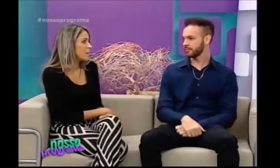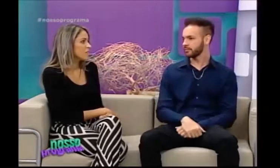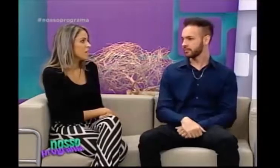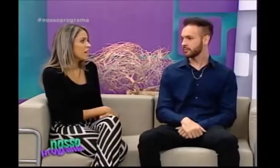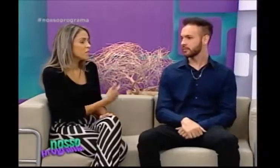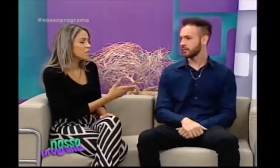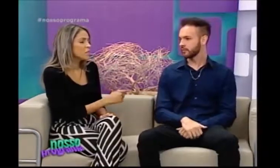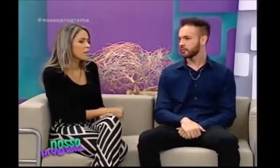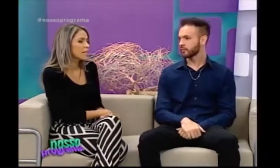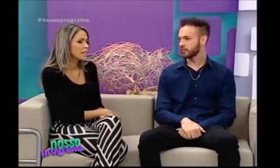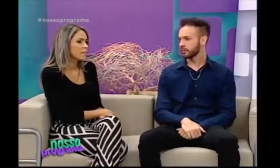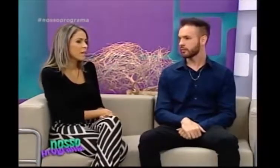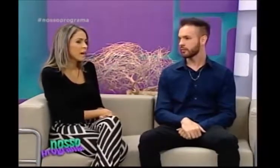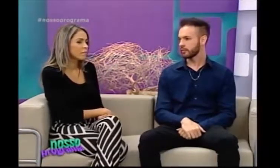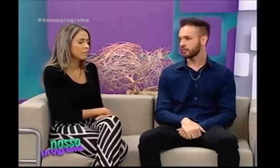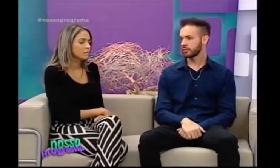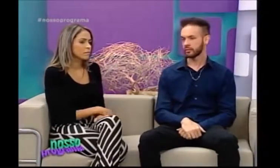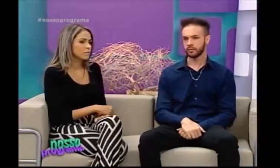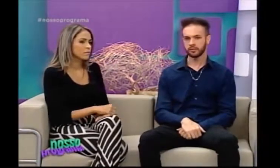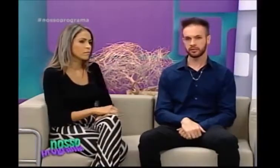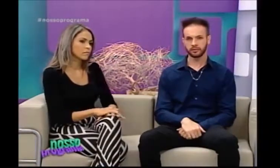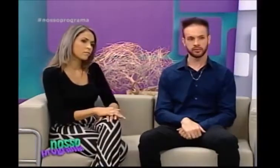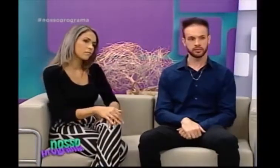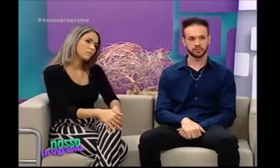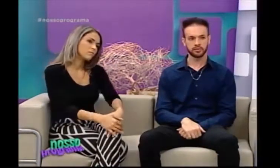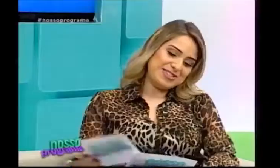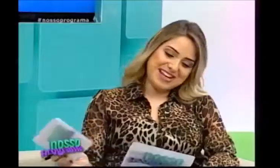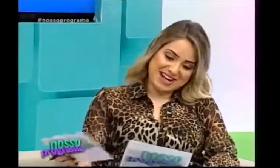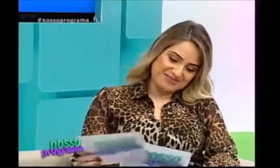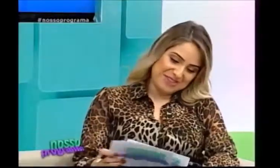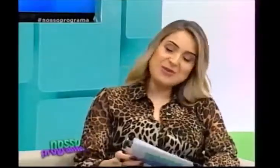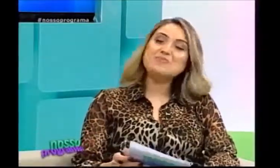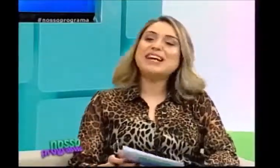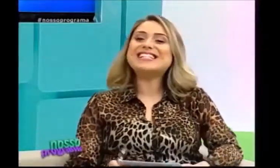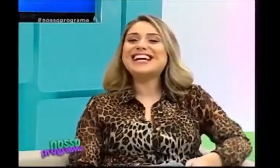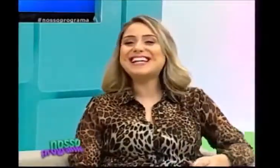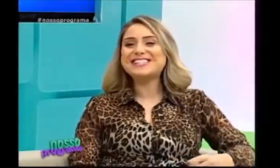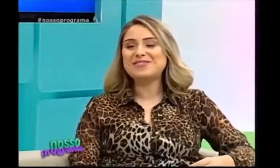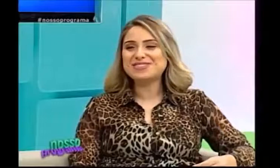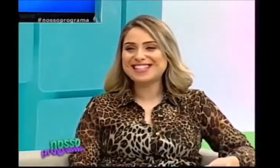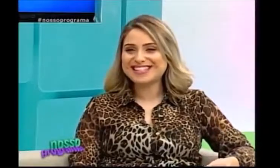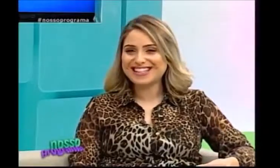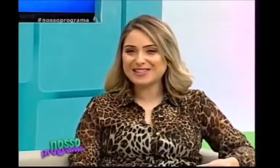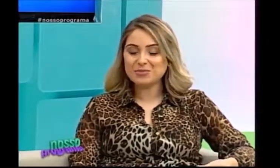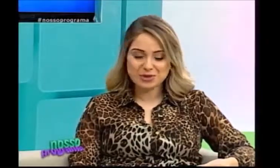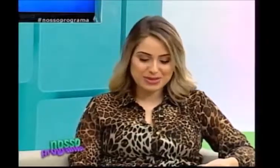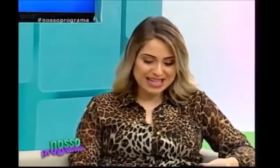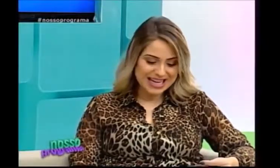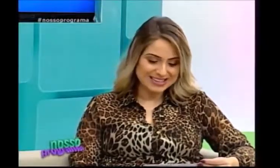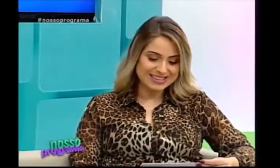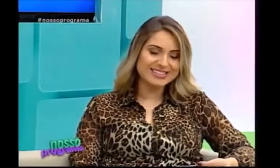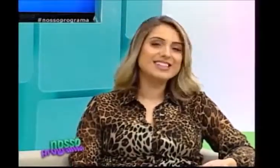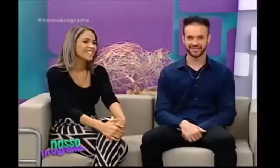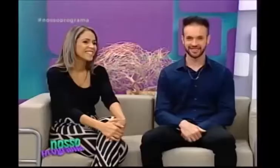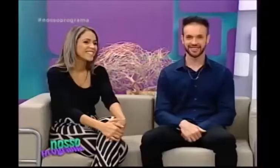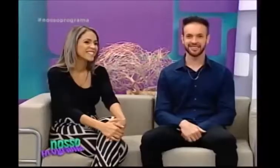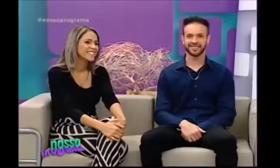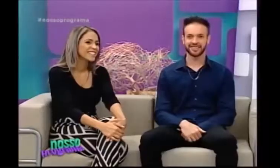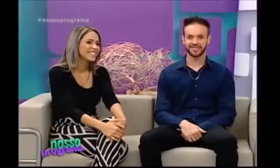intérprete, é difícil para ele até trabalhar. Ai, que pena, tem que encerrar. Mas foi um prazer receber vocês aqui, muito obrigada. Depois desse bate-papo eu